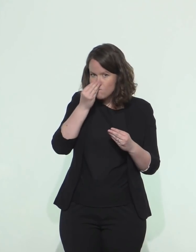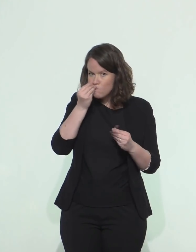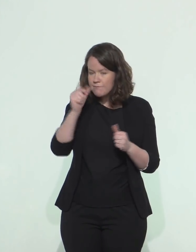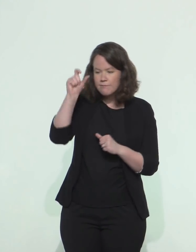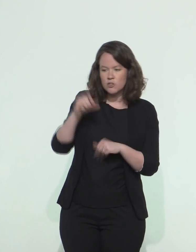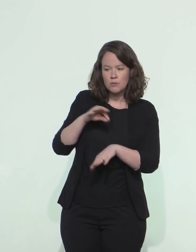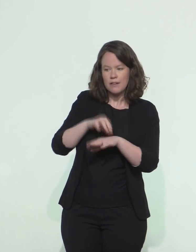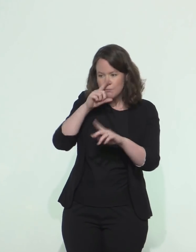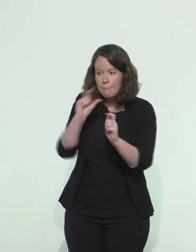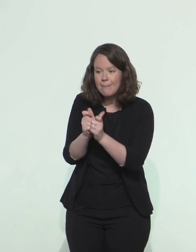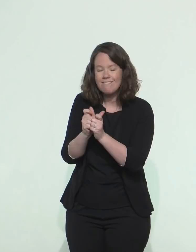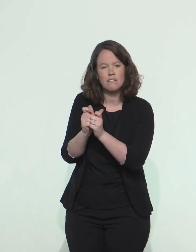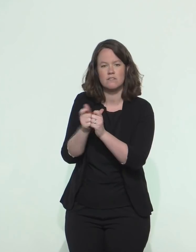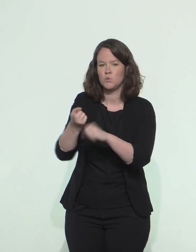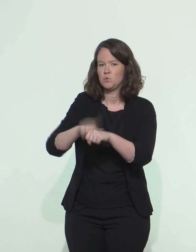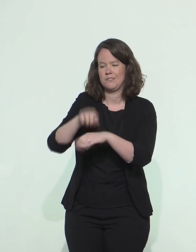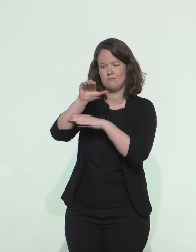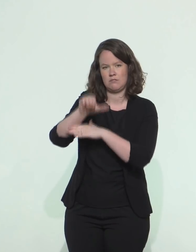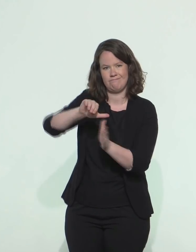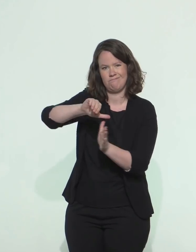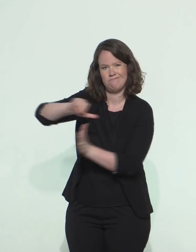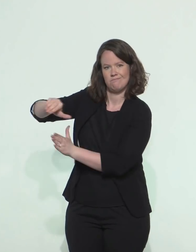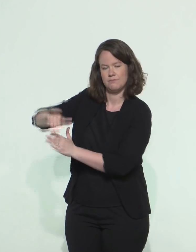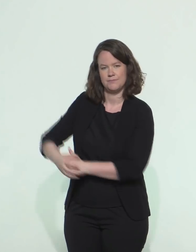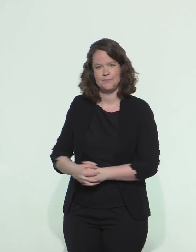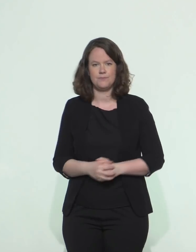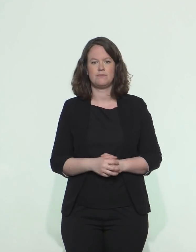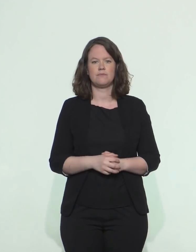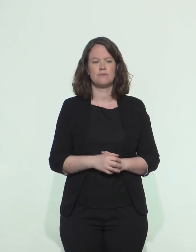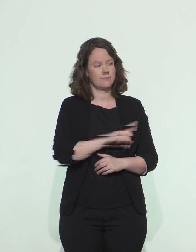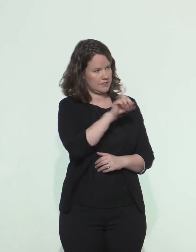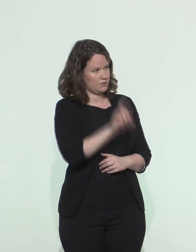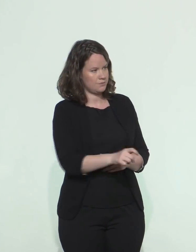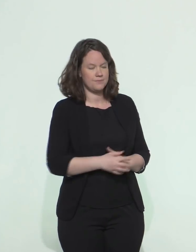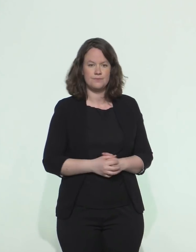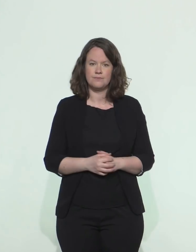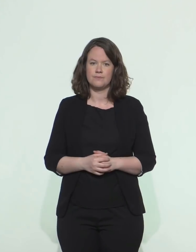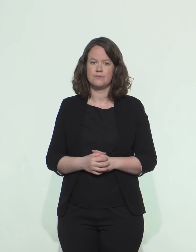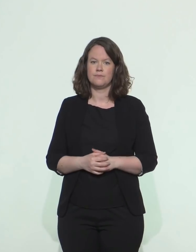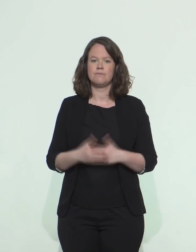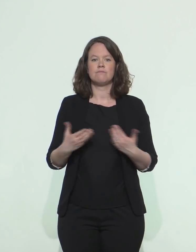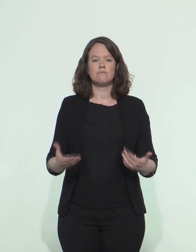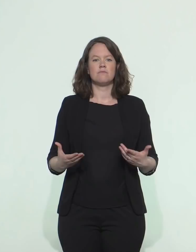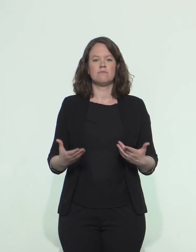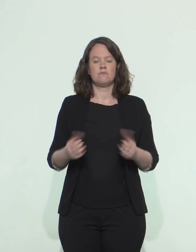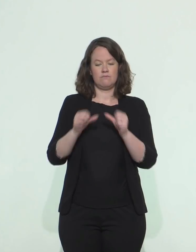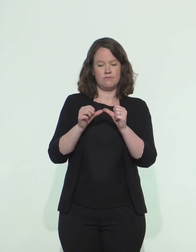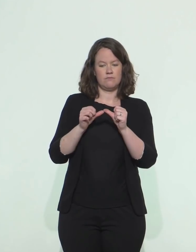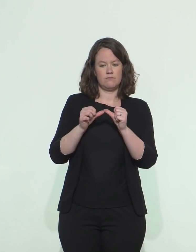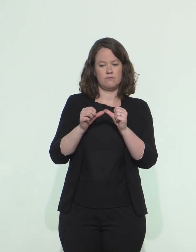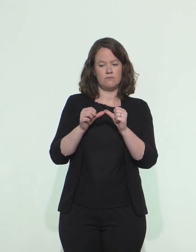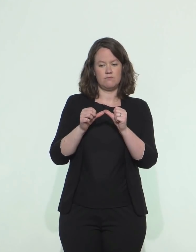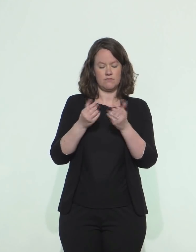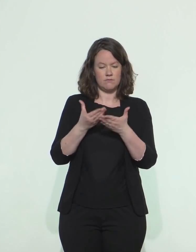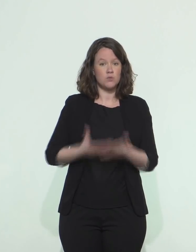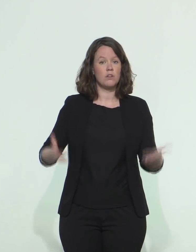tracer les contacts et d'isoler les personnes malades. Une question de liaison sociale. Est-ce que les conditions actuelles de remboursement de la téléconsultation vont perdurer